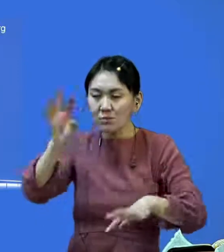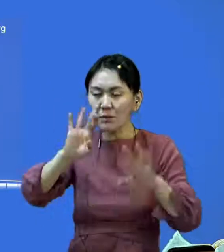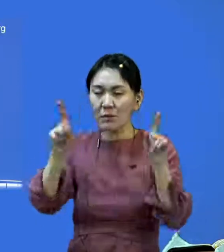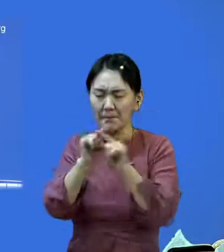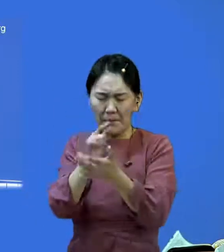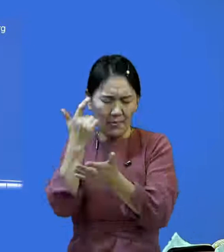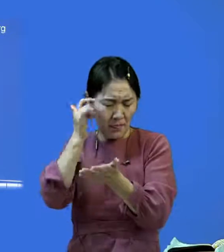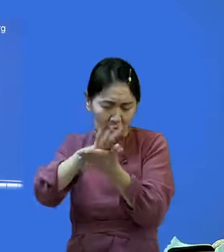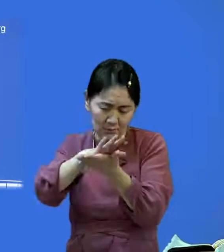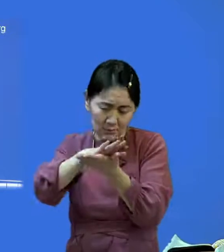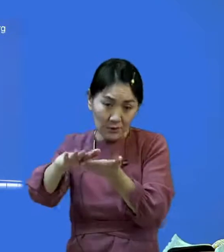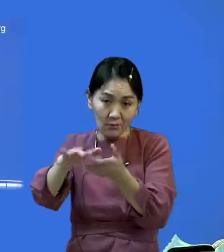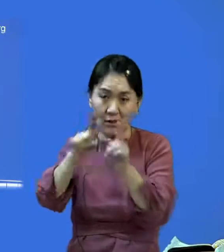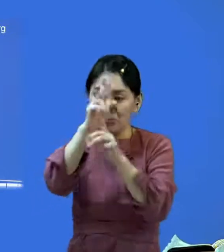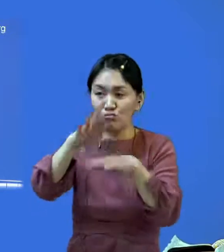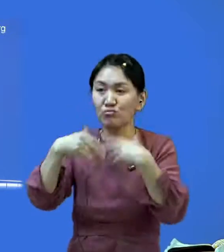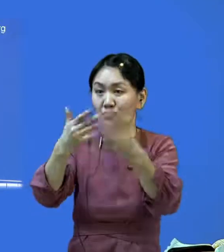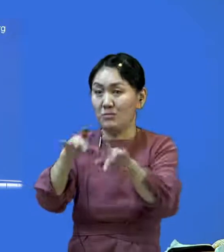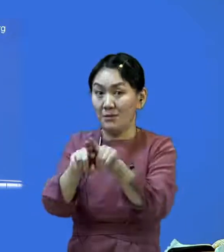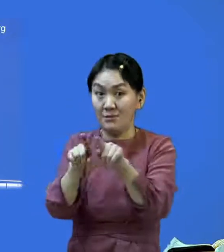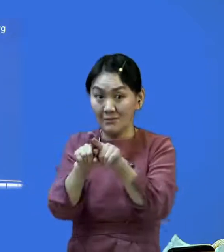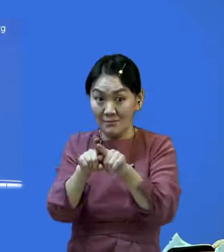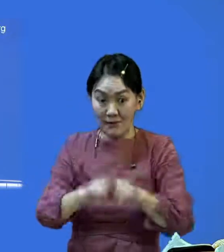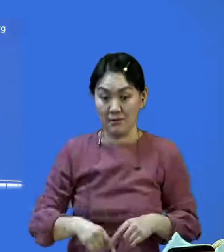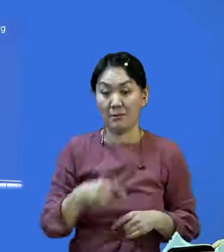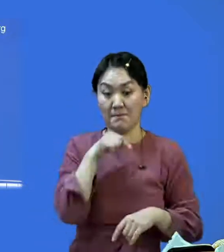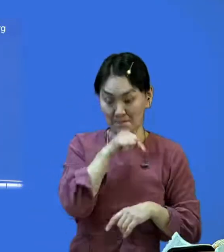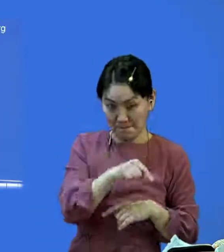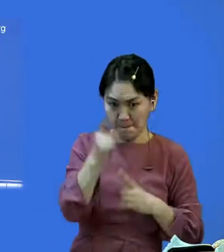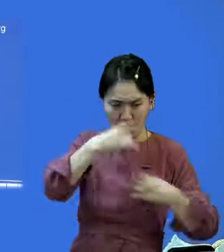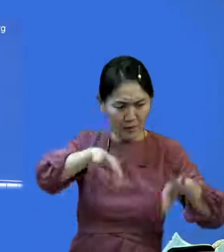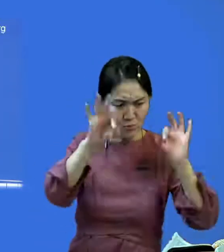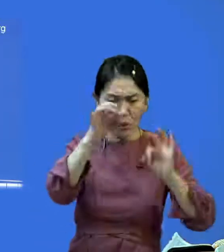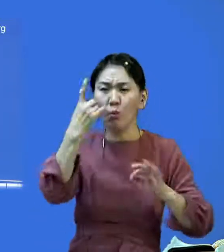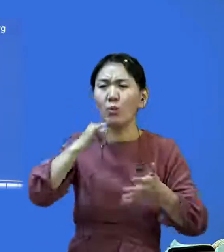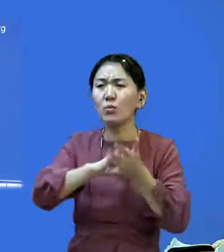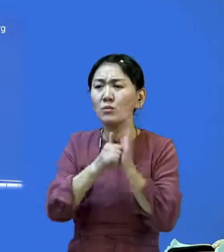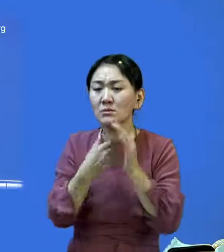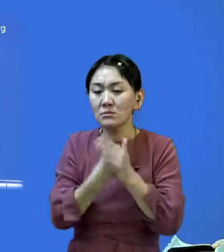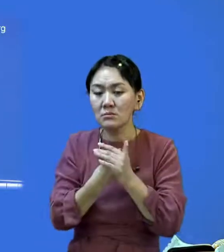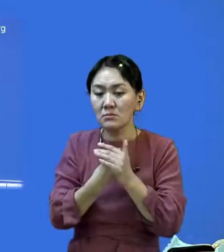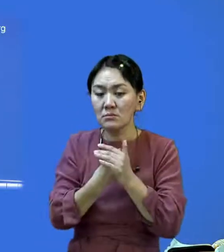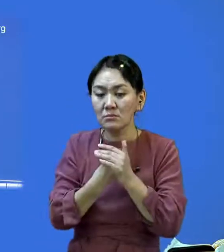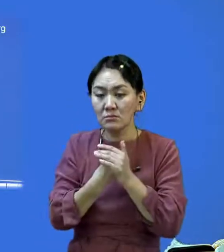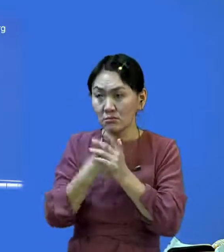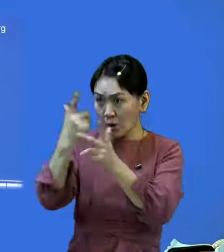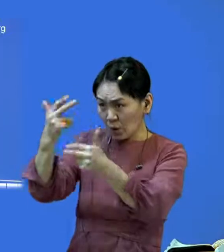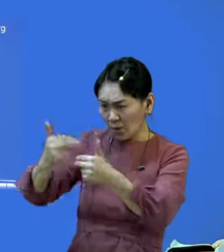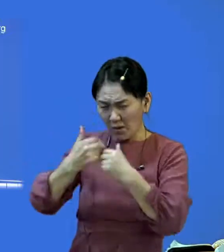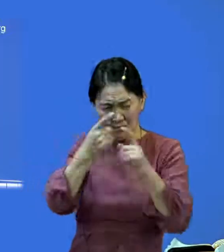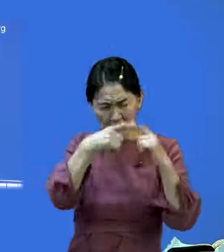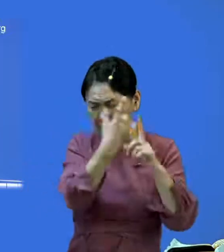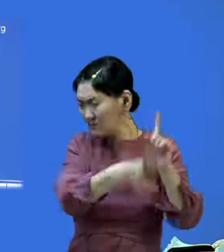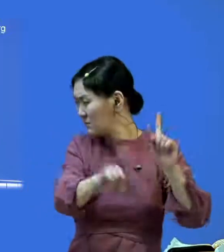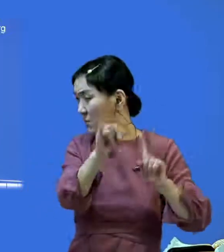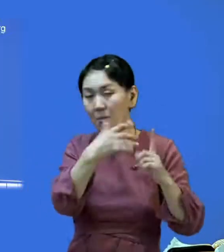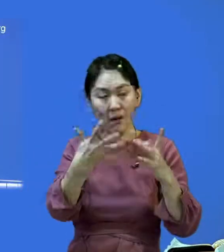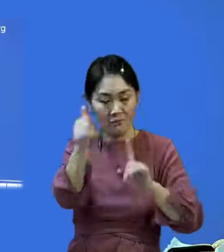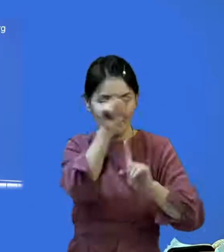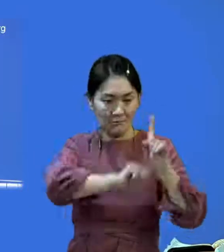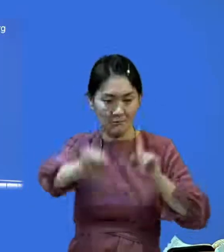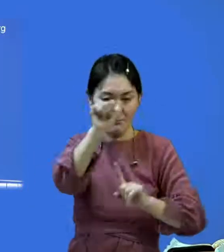хүний энэ Адамын дуулуургүйгээс болж бид өхөн түүний дотор бүхэл хүмүүс нүгэлтэн болсны